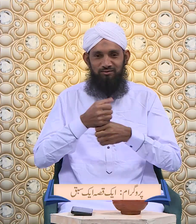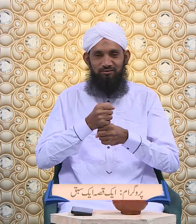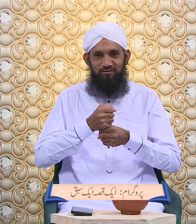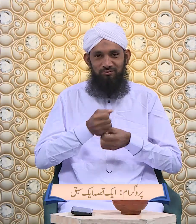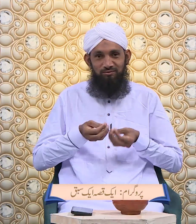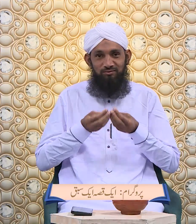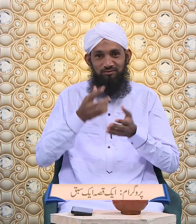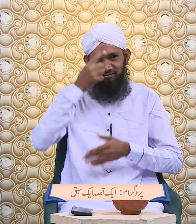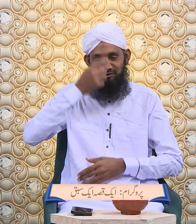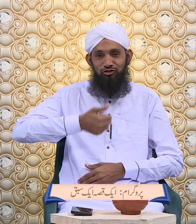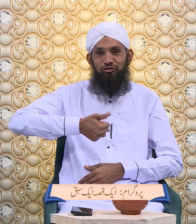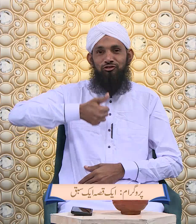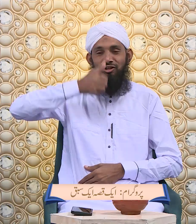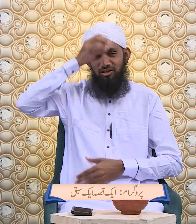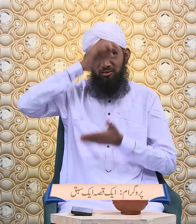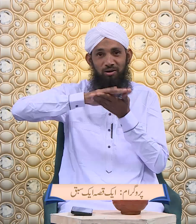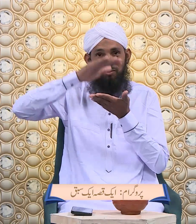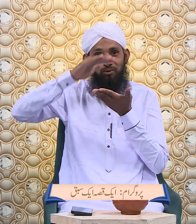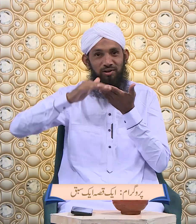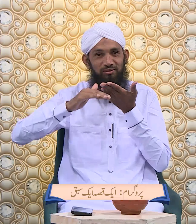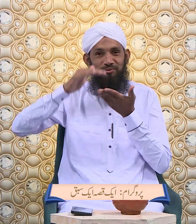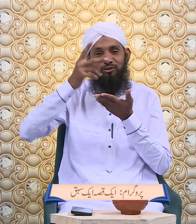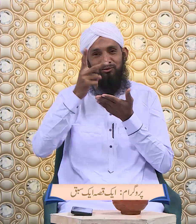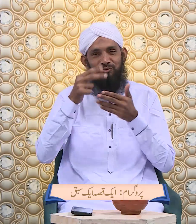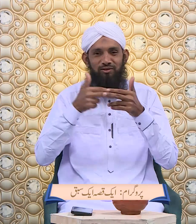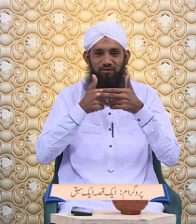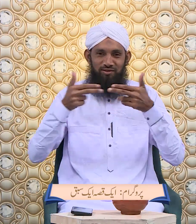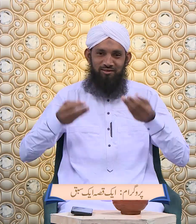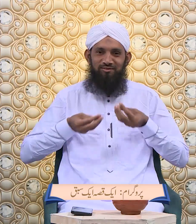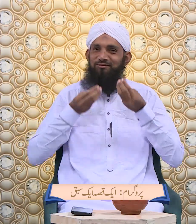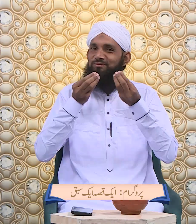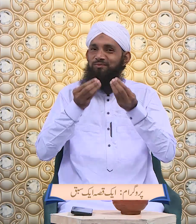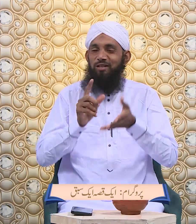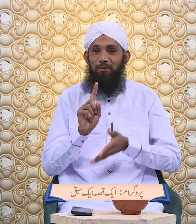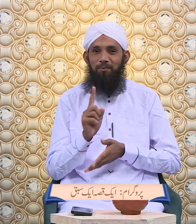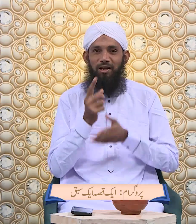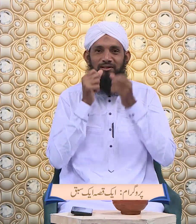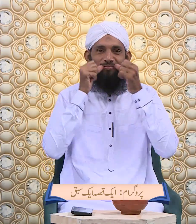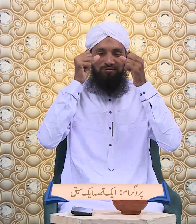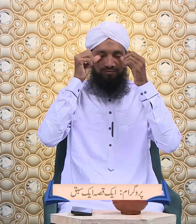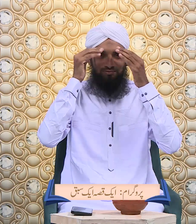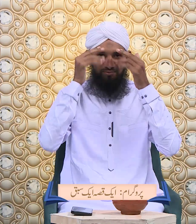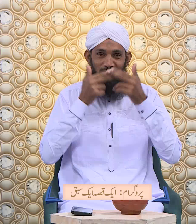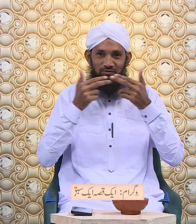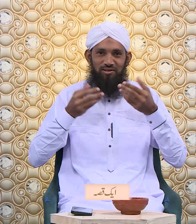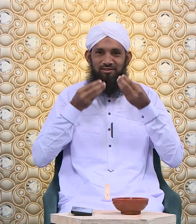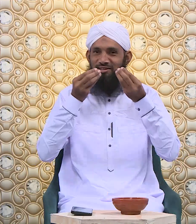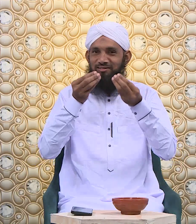سامنے انشاءاللہ حسنین کریمین کے فضائل بیان کریں گے آئیے سب سے پہلے درد پاک کی فضیلہ سنتے ہیں درد